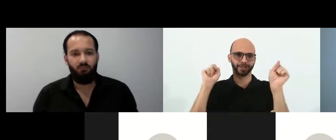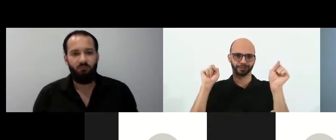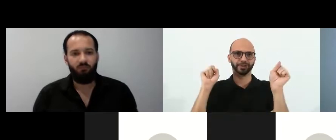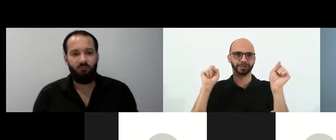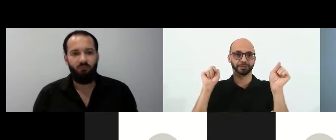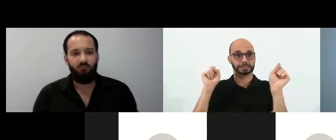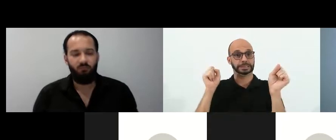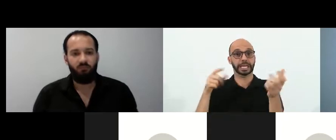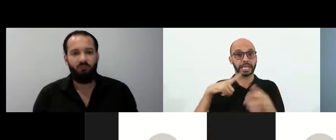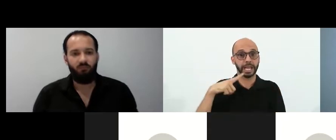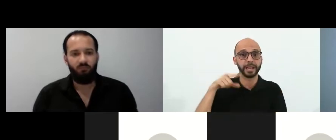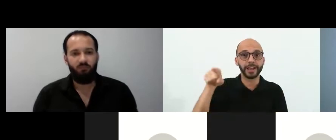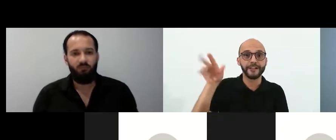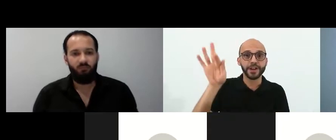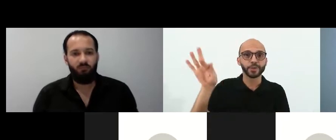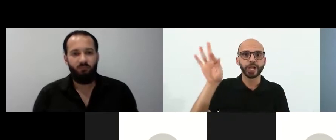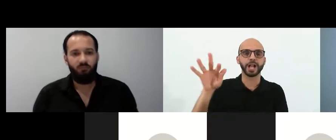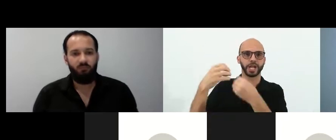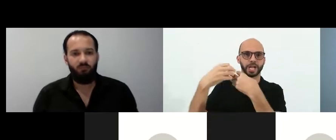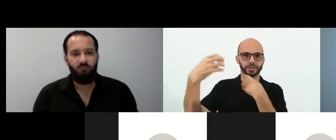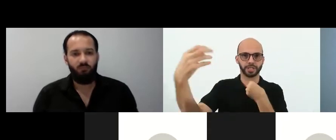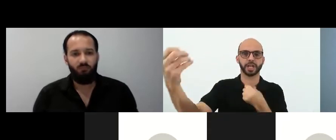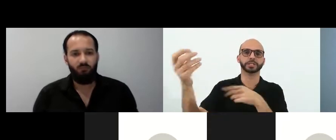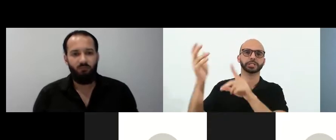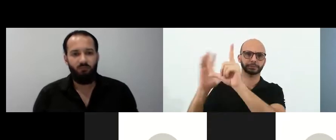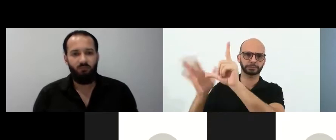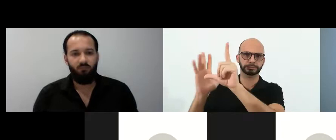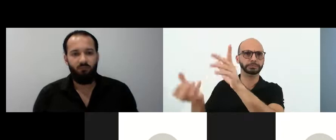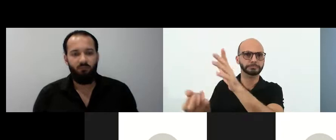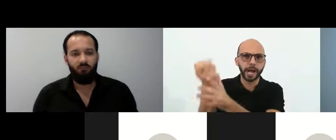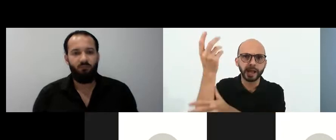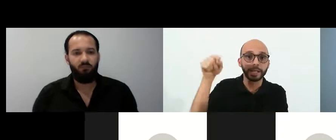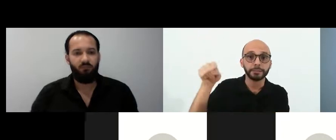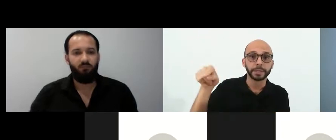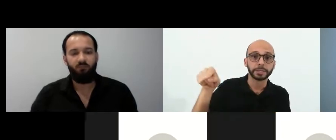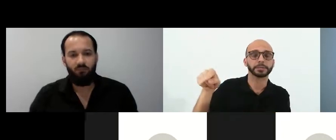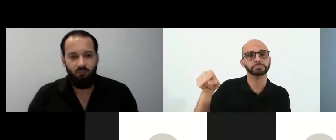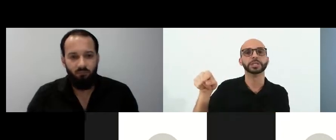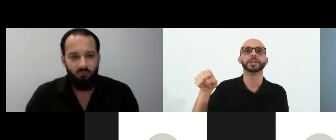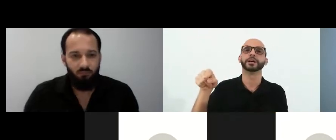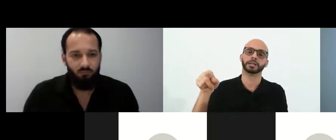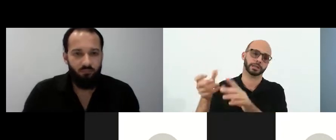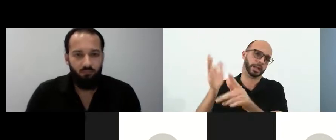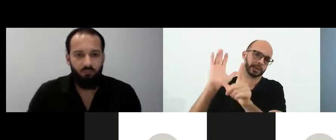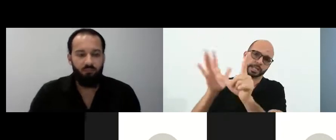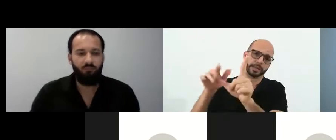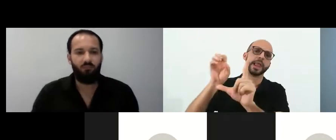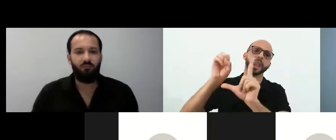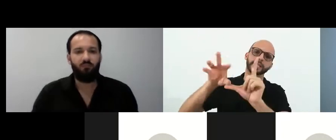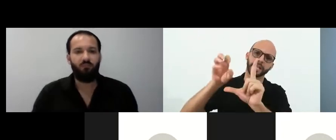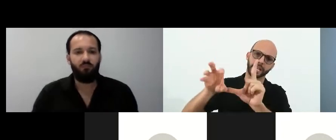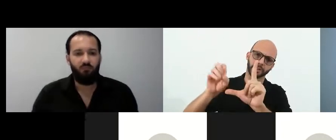os municípios, seria impossível. Mas se tem algumas universidades que fazem letras livres à